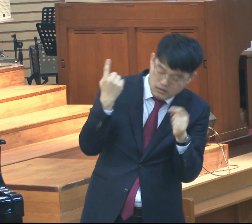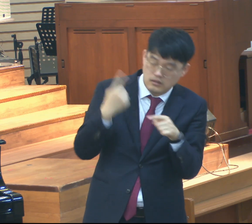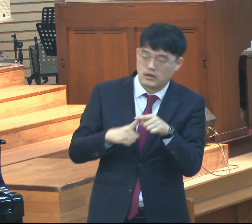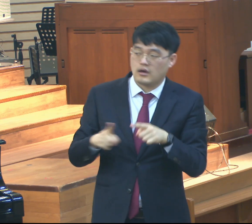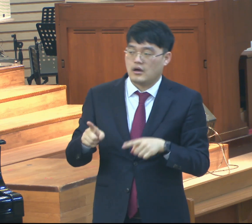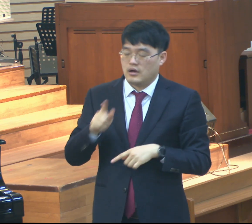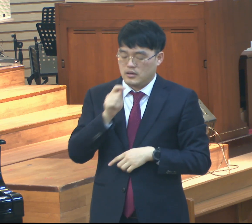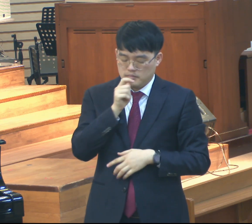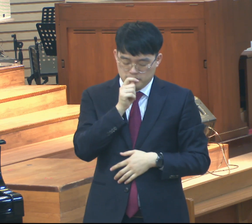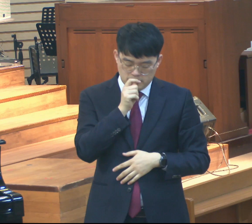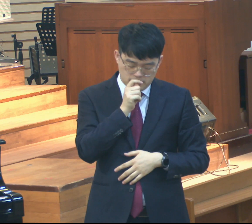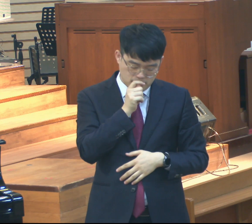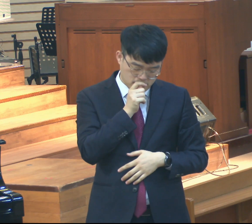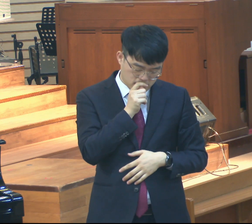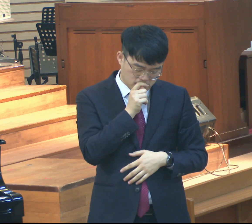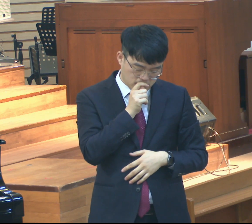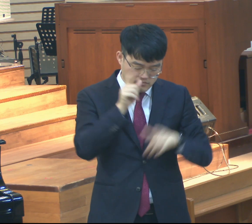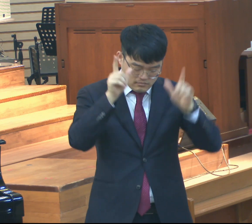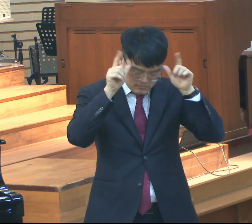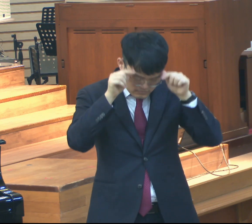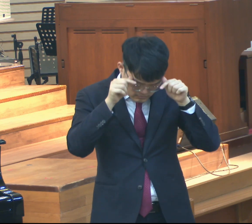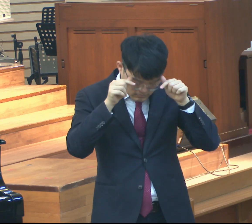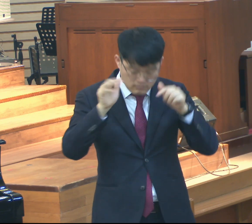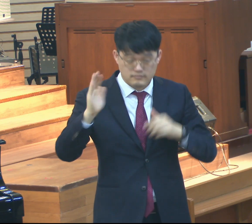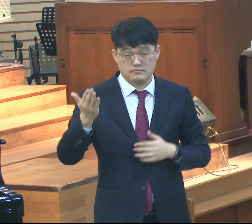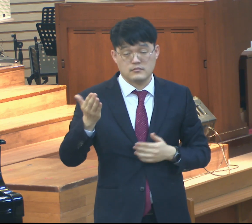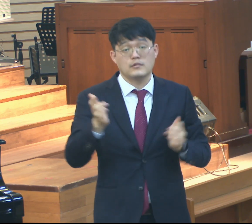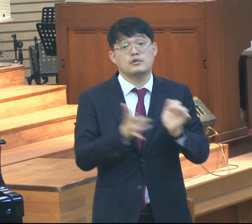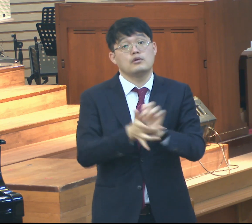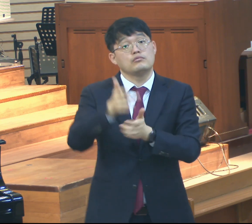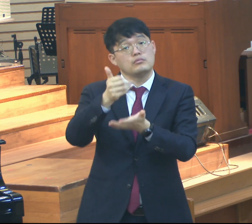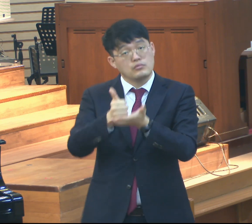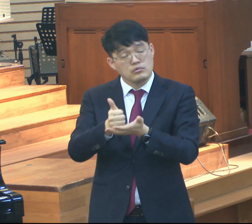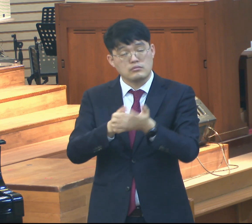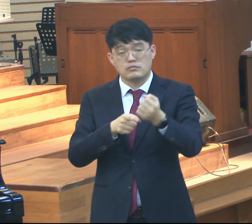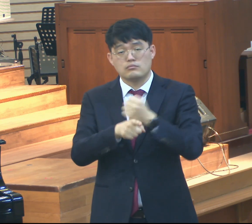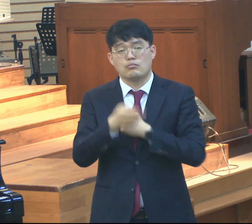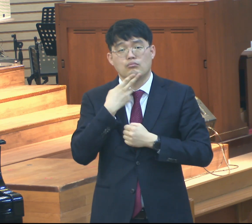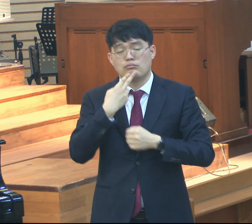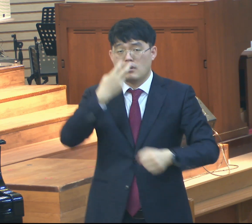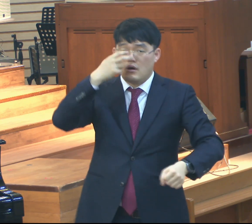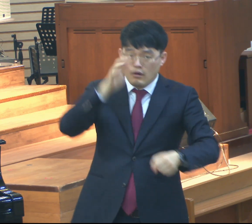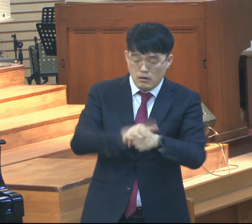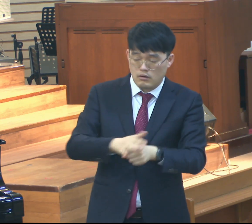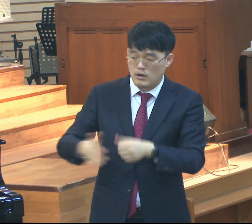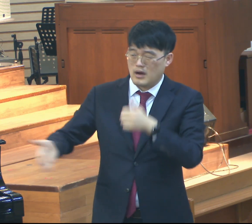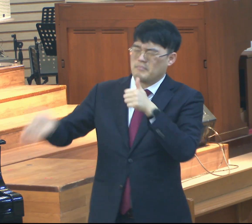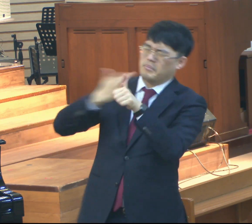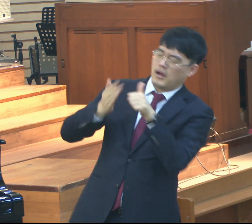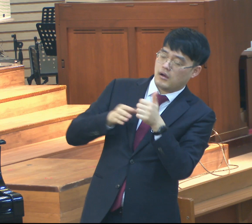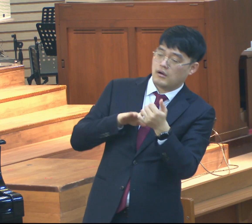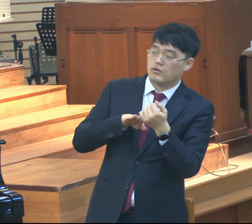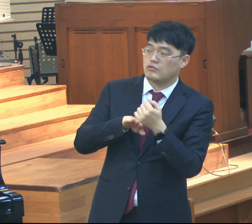떠오릅니다. 예수님도 이유 없이 손찌검을 당하시고 완전히 기가 꺾이실 수도 있었지만 예수님은 그렇지